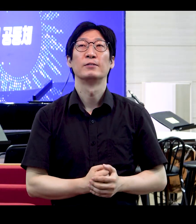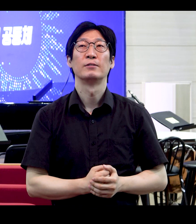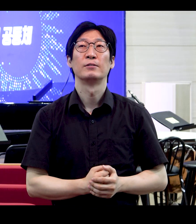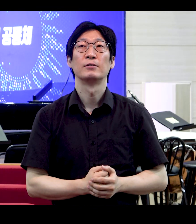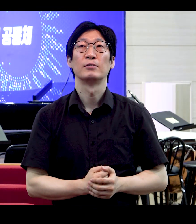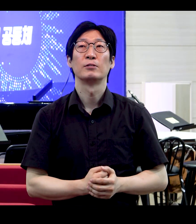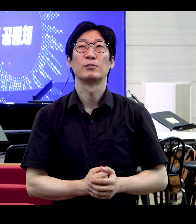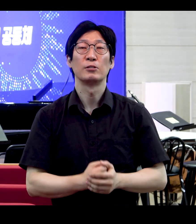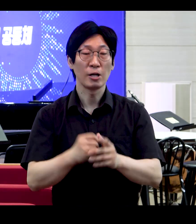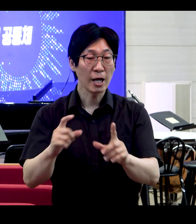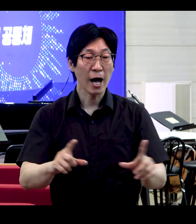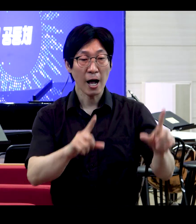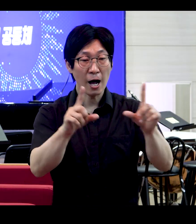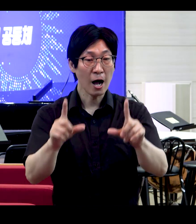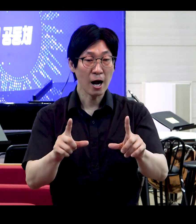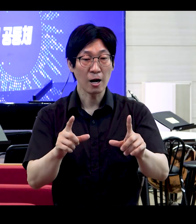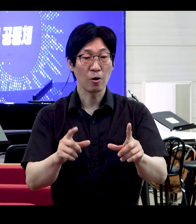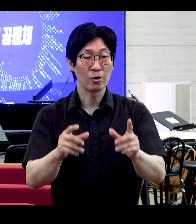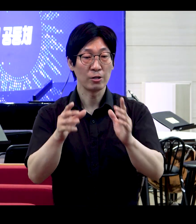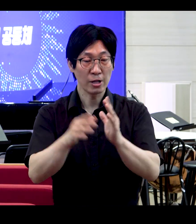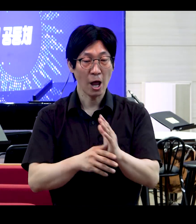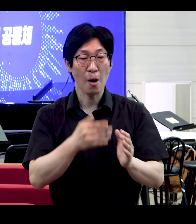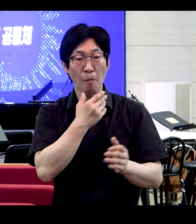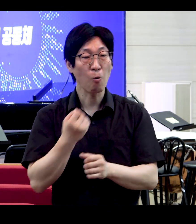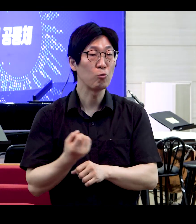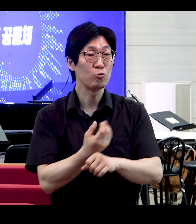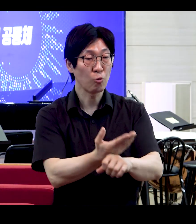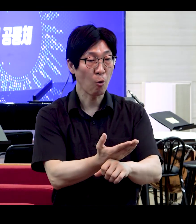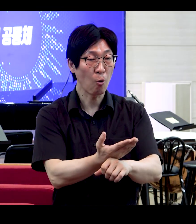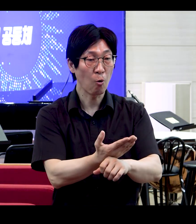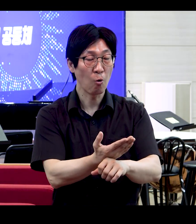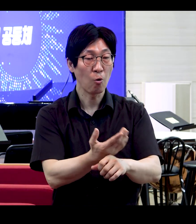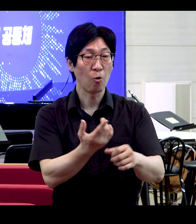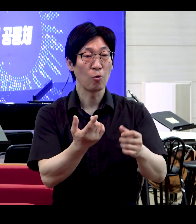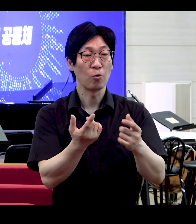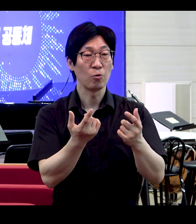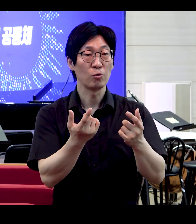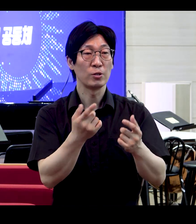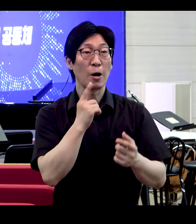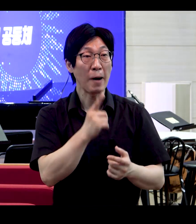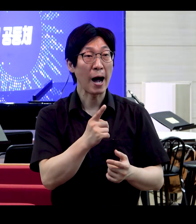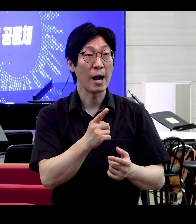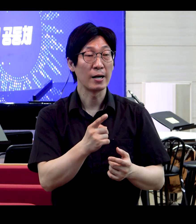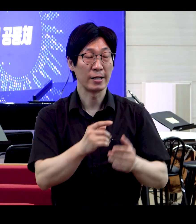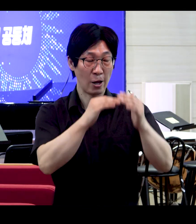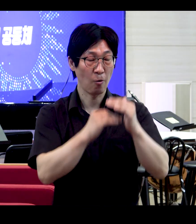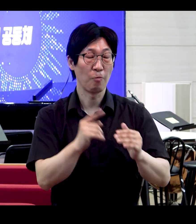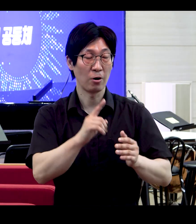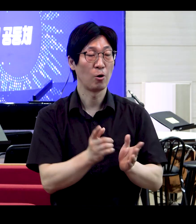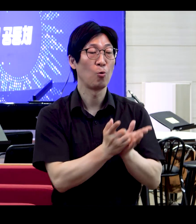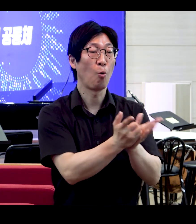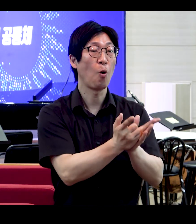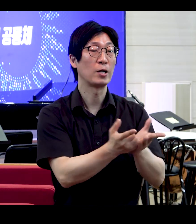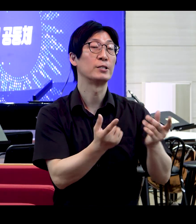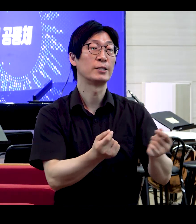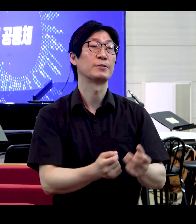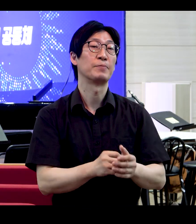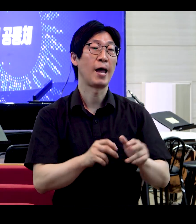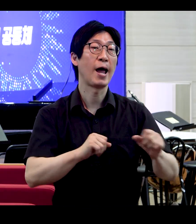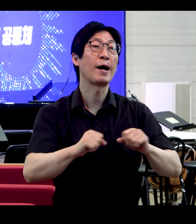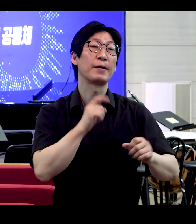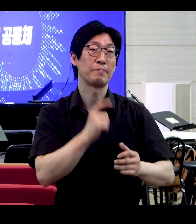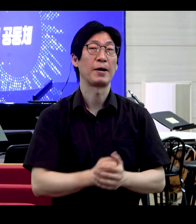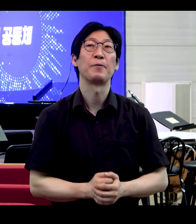주셨다고 한다면, 그렇게 살아가는 가운데 축복을 누리며 살도록 그렇게 언약을 주셨다고 한다면, 노아는 지금 그런데 그